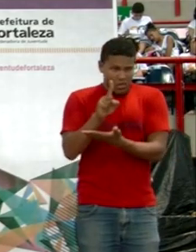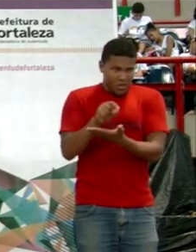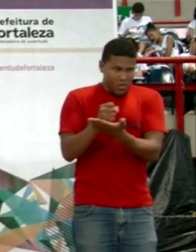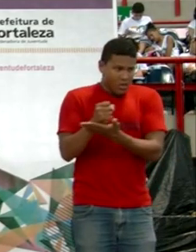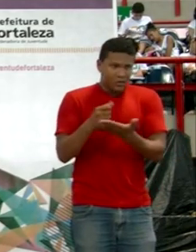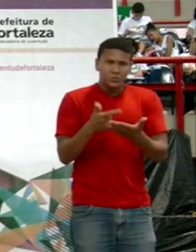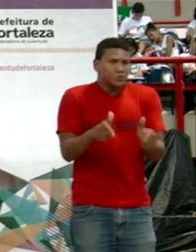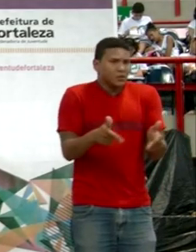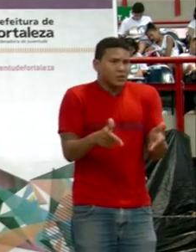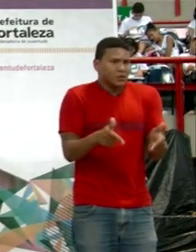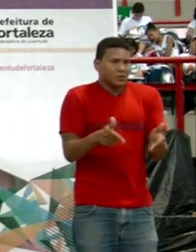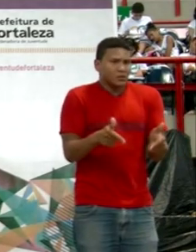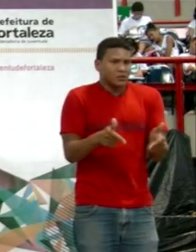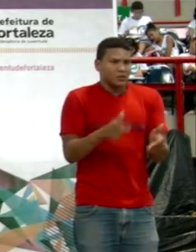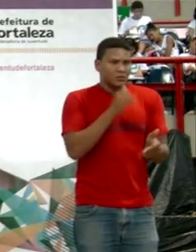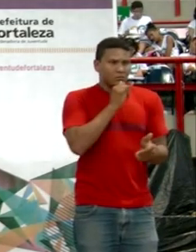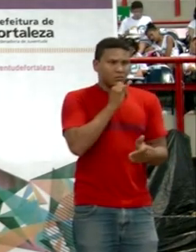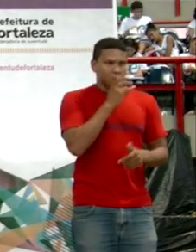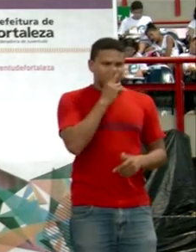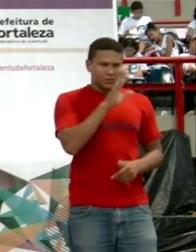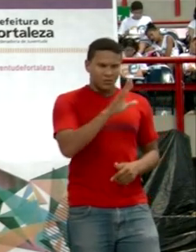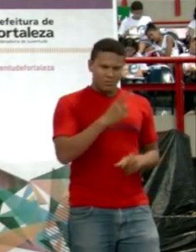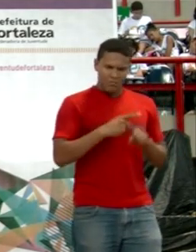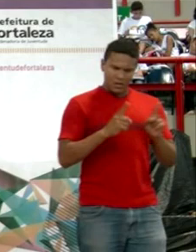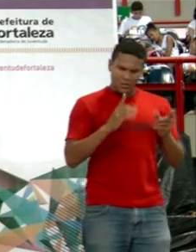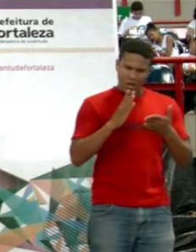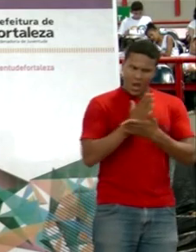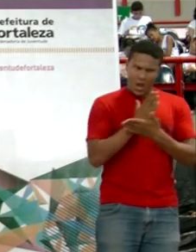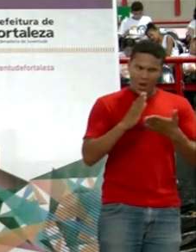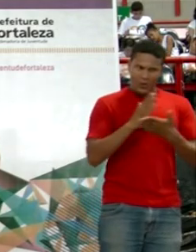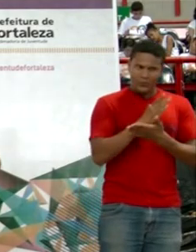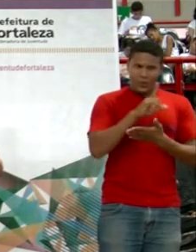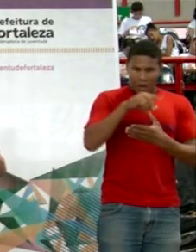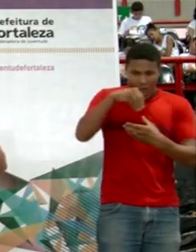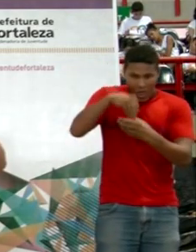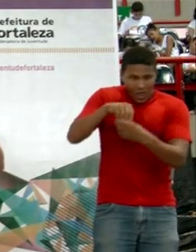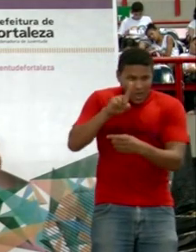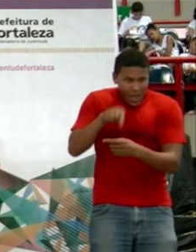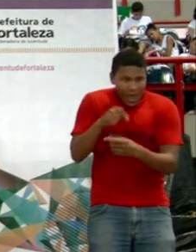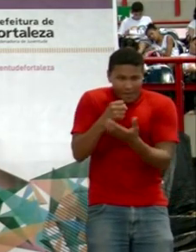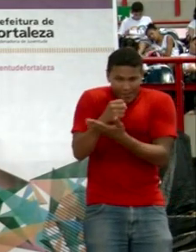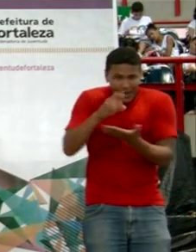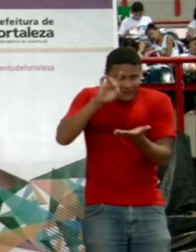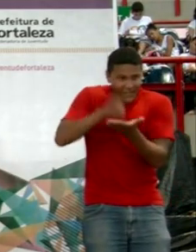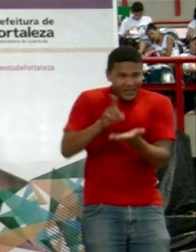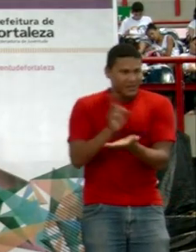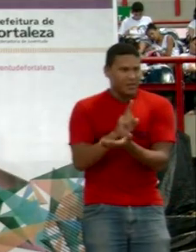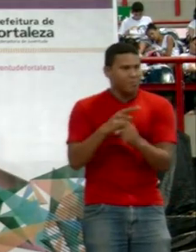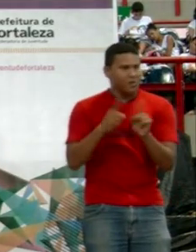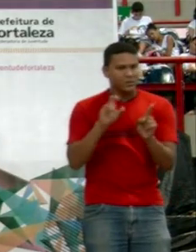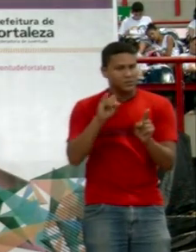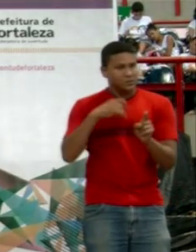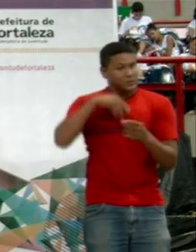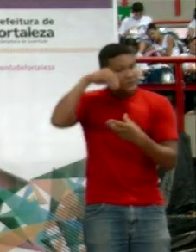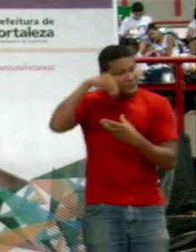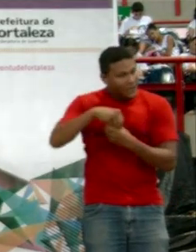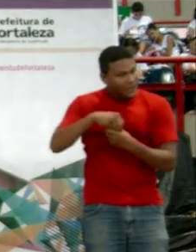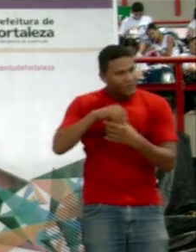Mas algumas dessas substâncias são sais de caráter básico. Aí